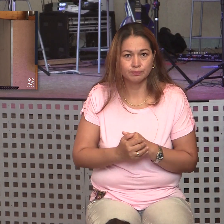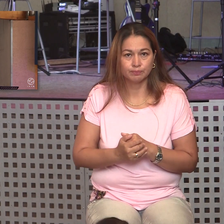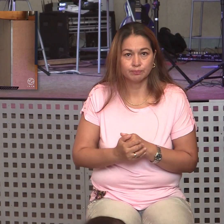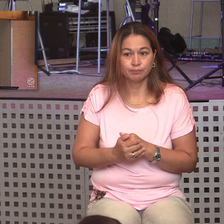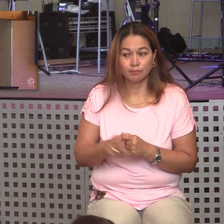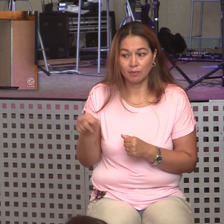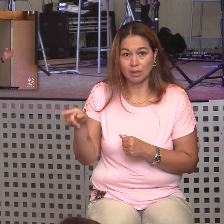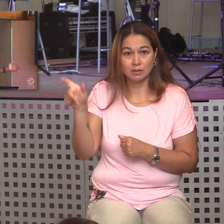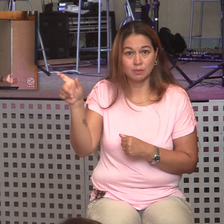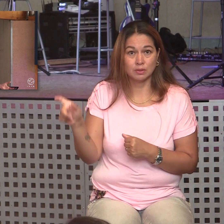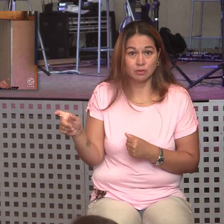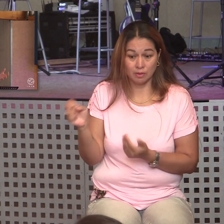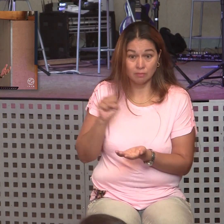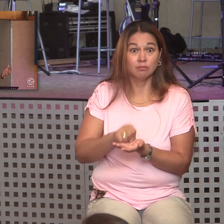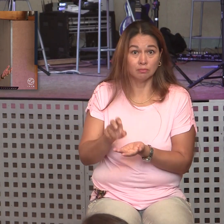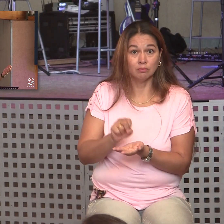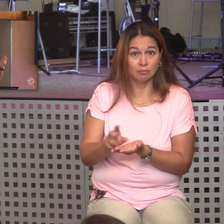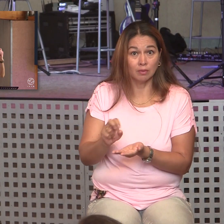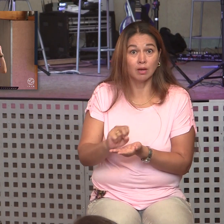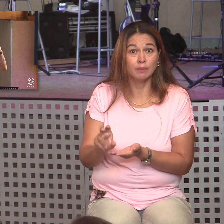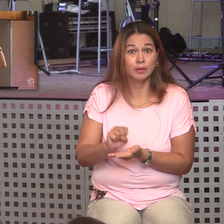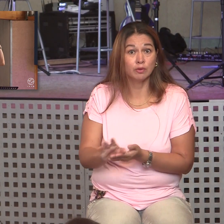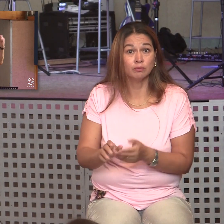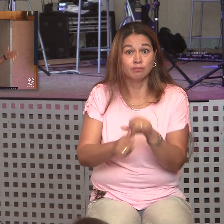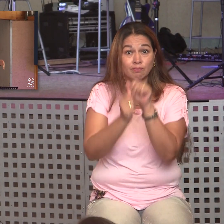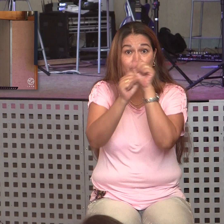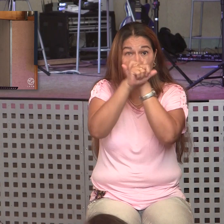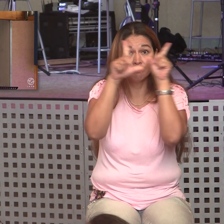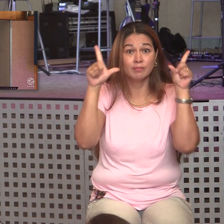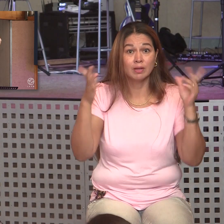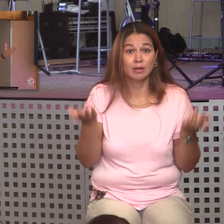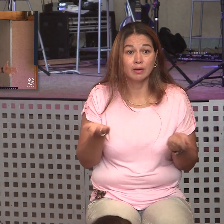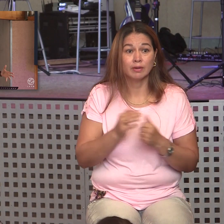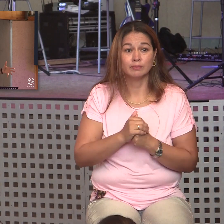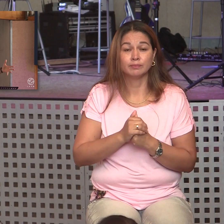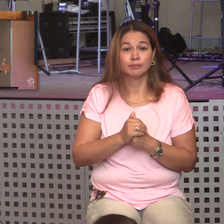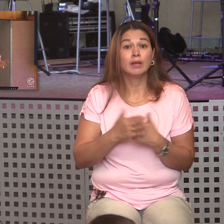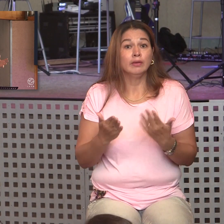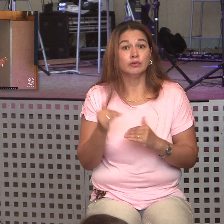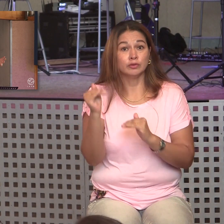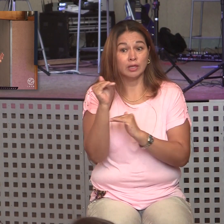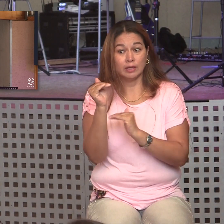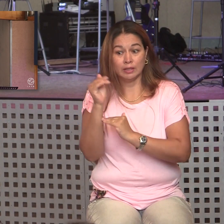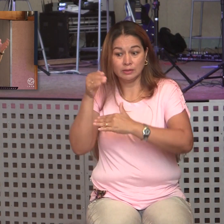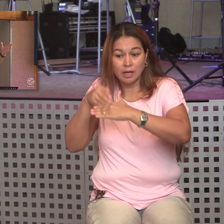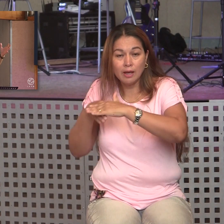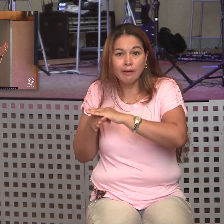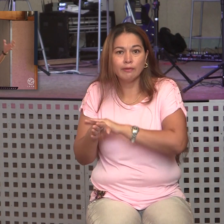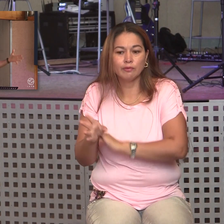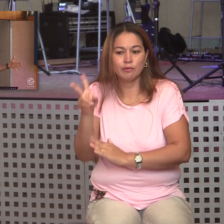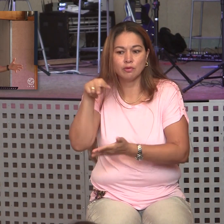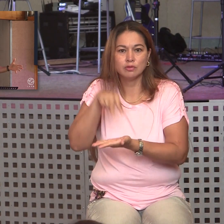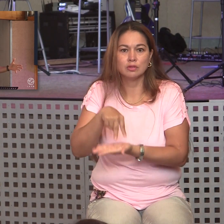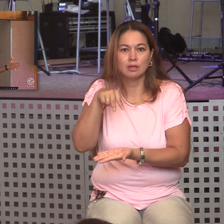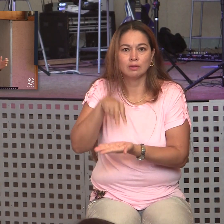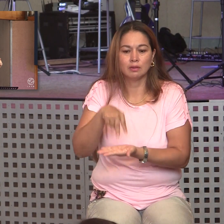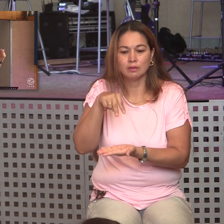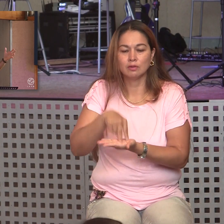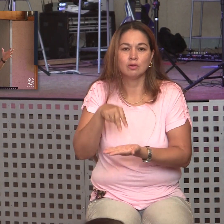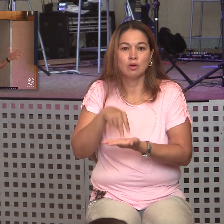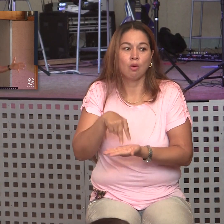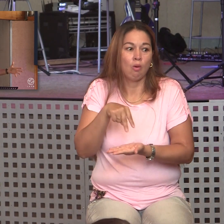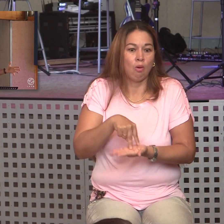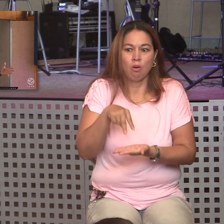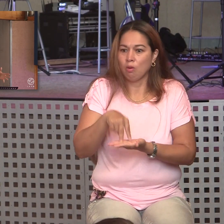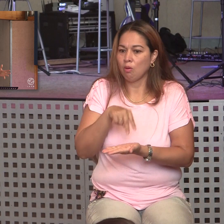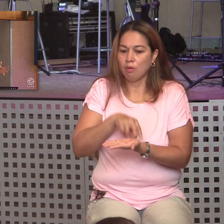Eso generó un revuelo. Entró con ellos saltando, alabando a Dios al templo, porque al final el objetivo era orar. Y se fueron a